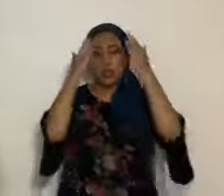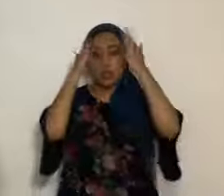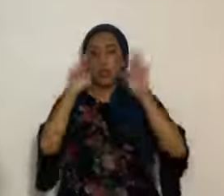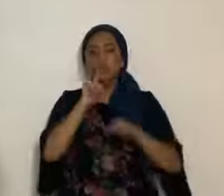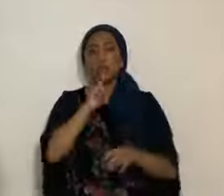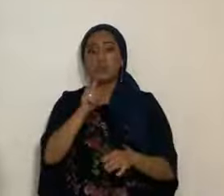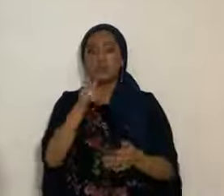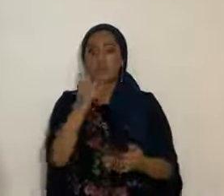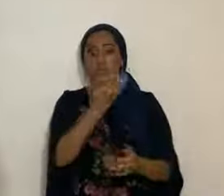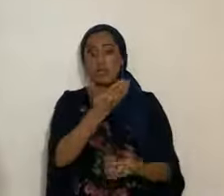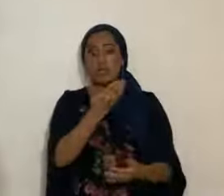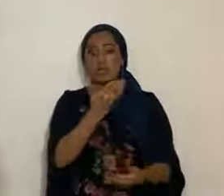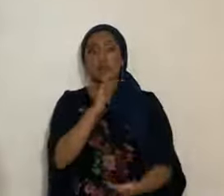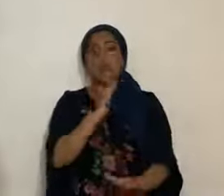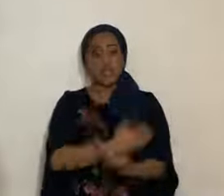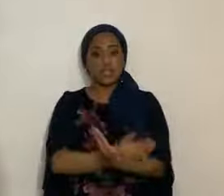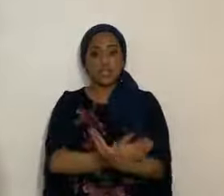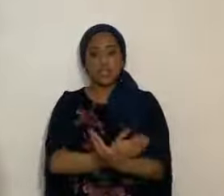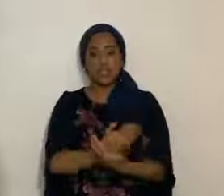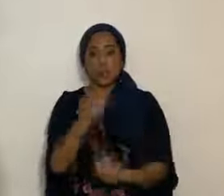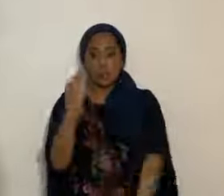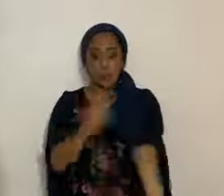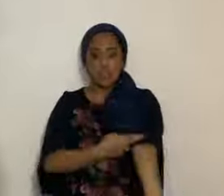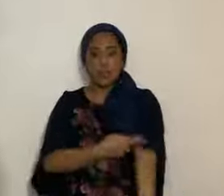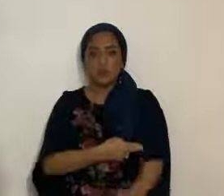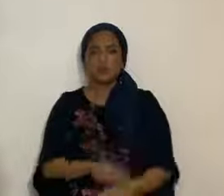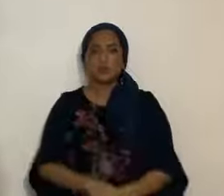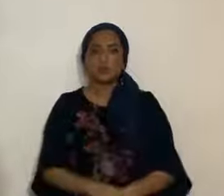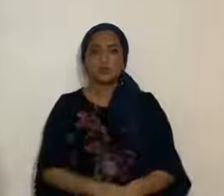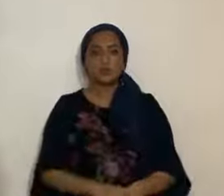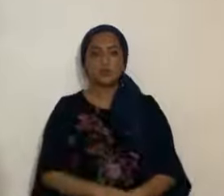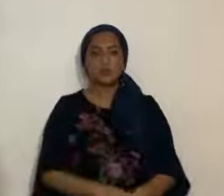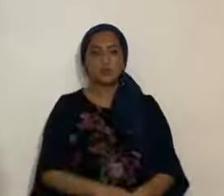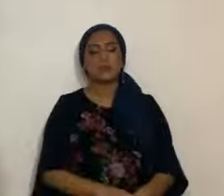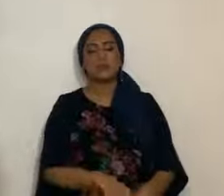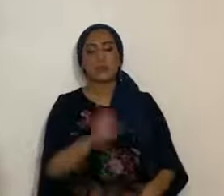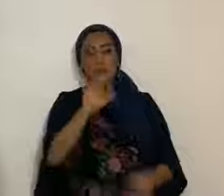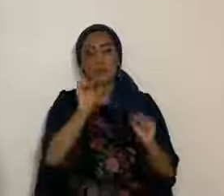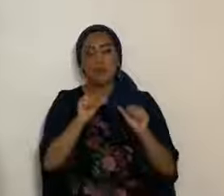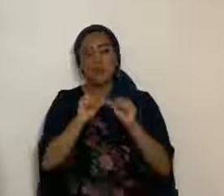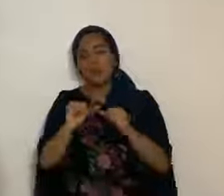Raquel. Y vamos a ver precisamente cómo busca en todo ello. Pero ustedes podrán seguir ese relato